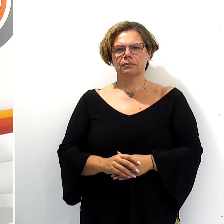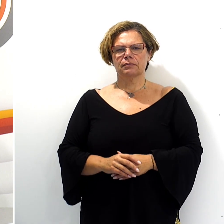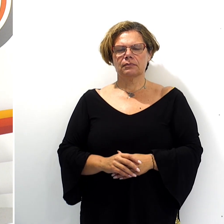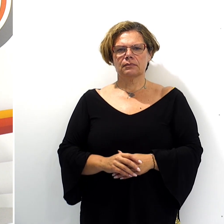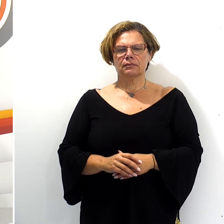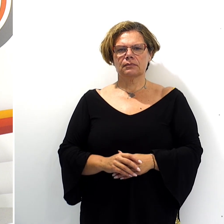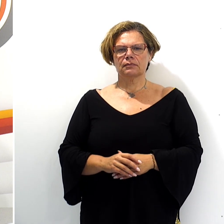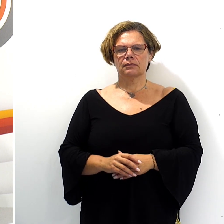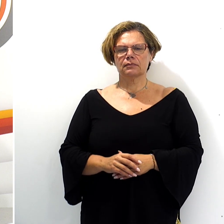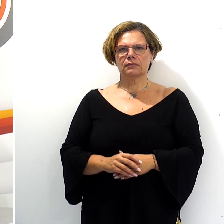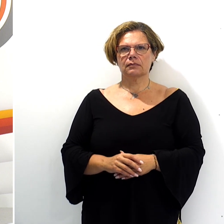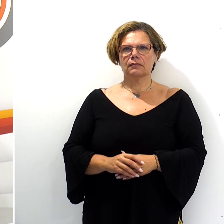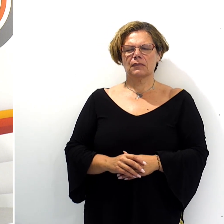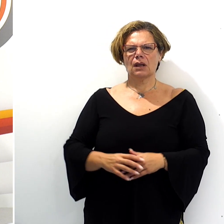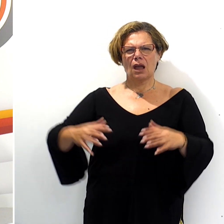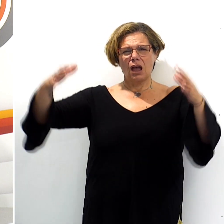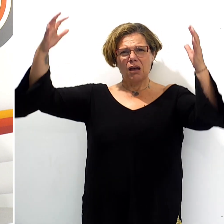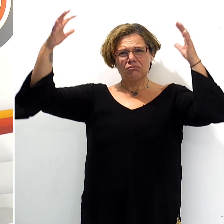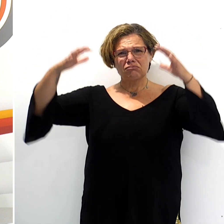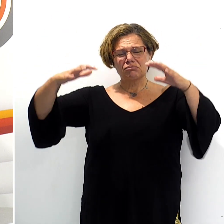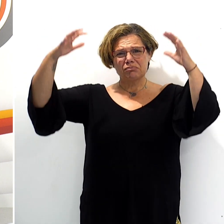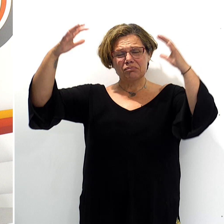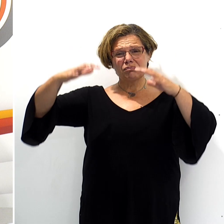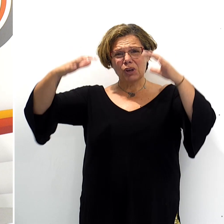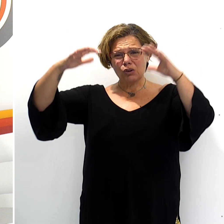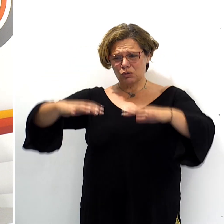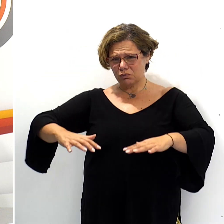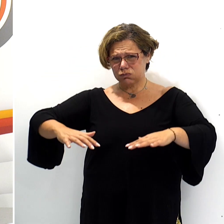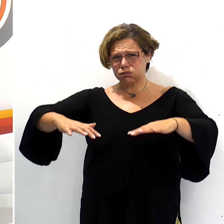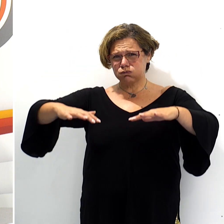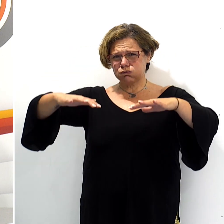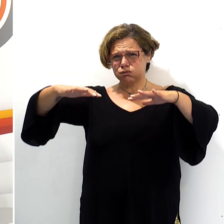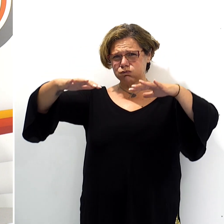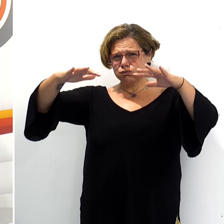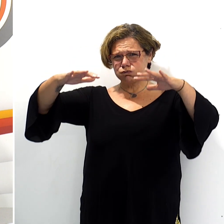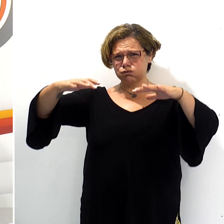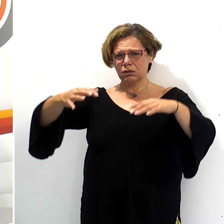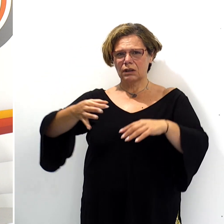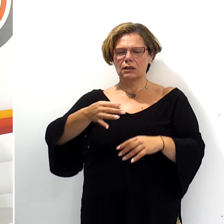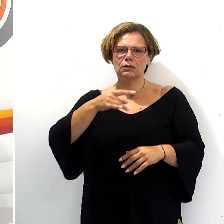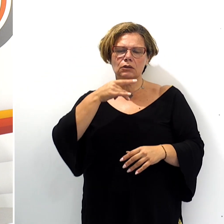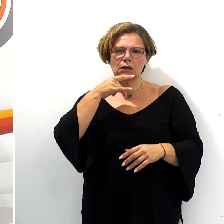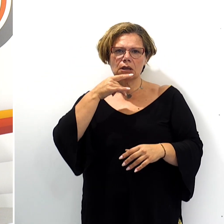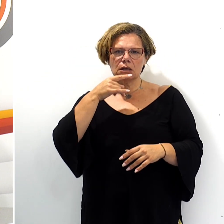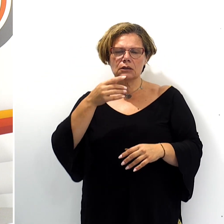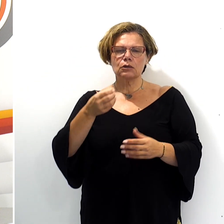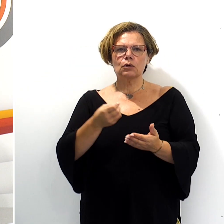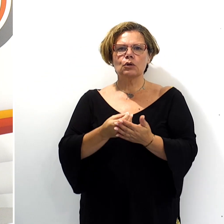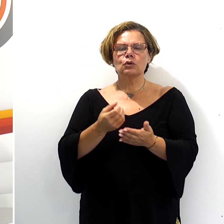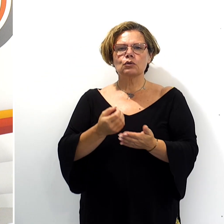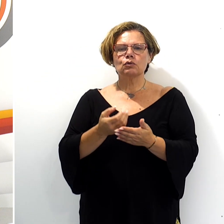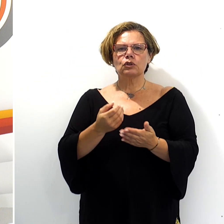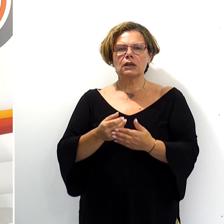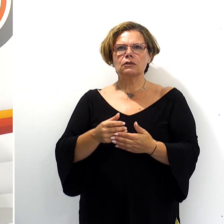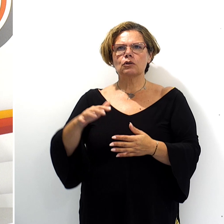a causa delle grandi piogge cadute copiose sull'isola d'Ischia si è verificato uno smottamento a